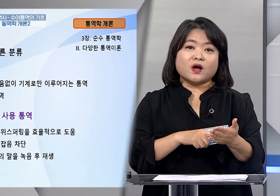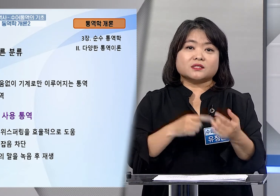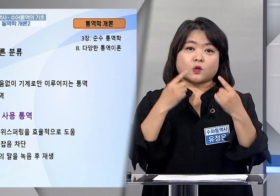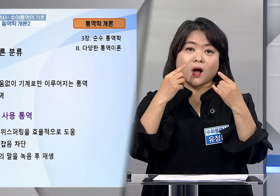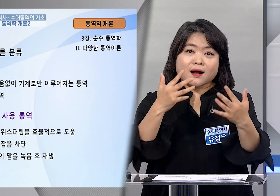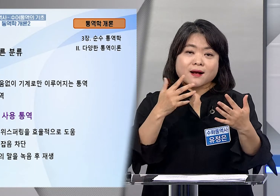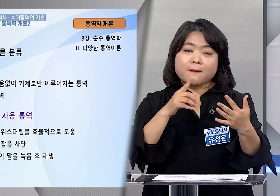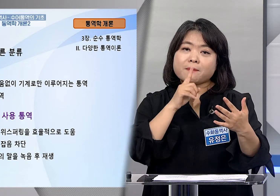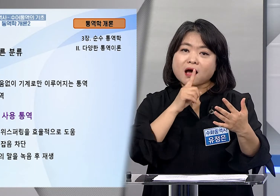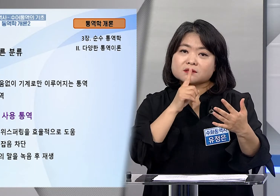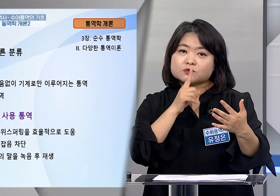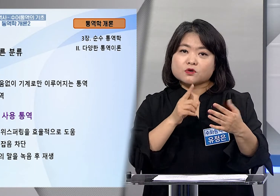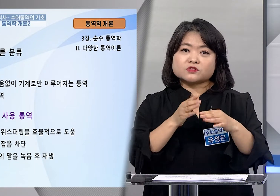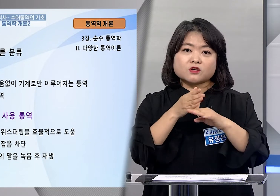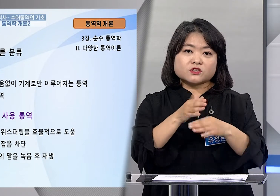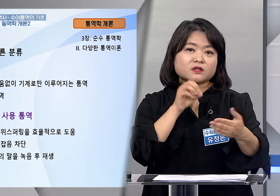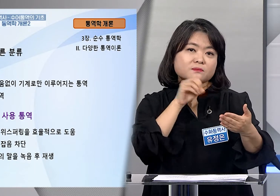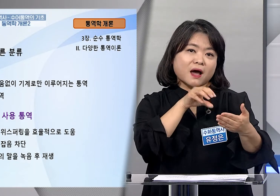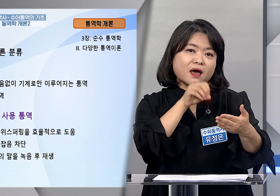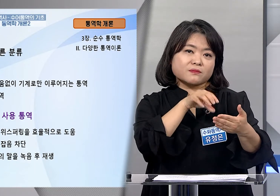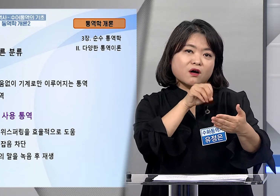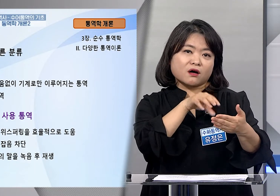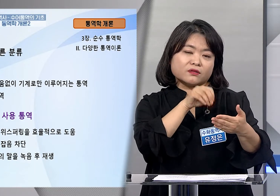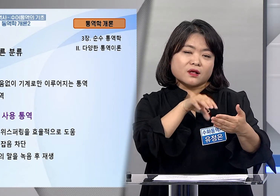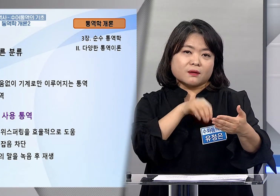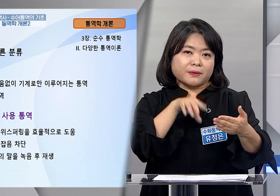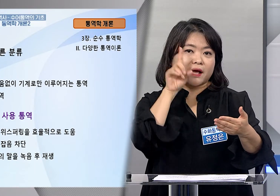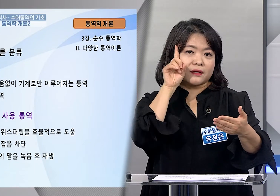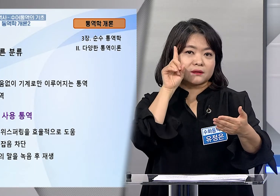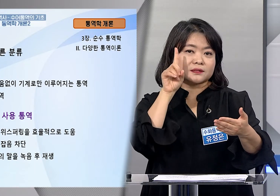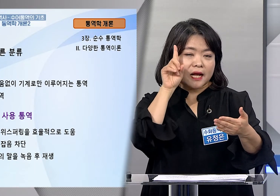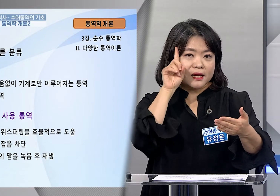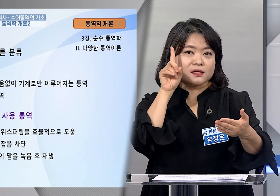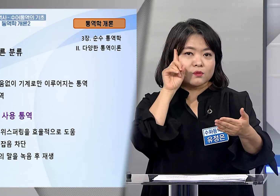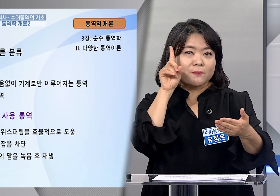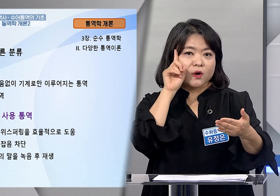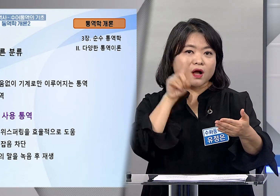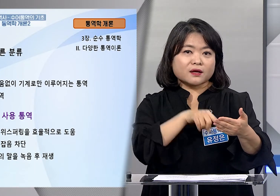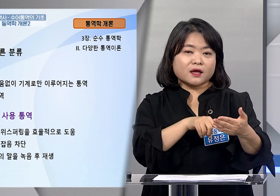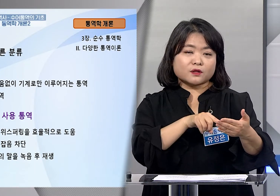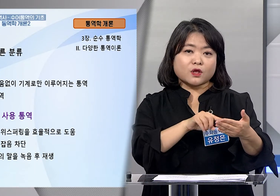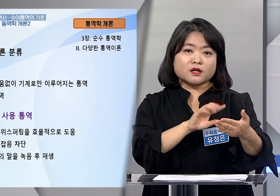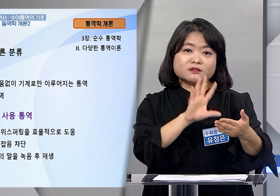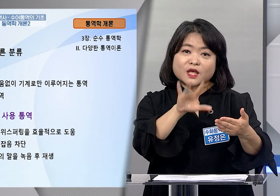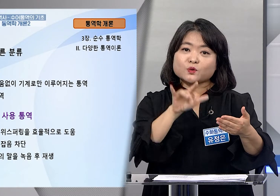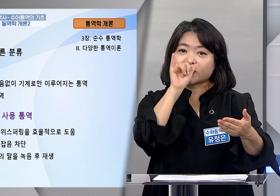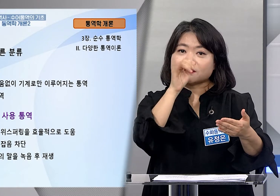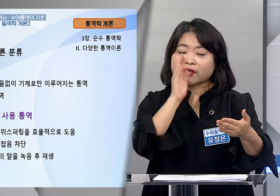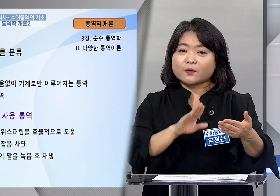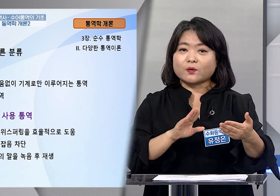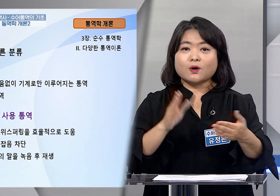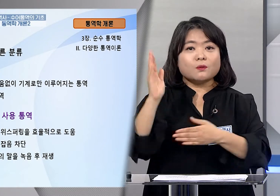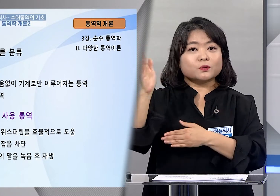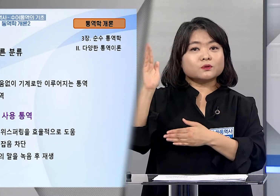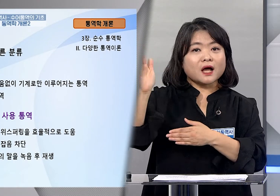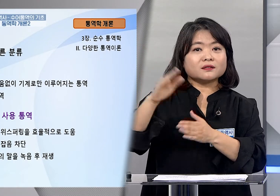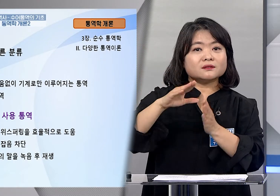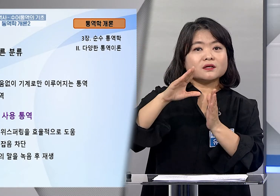정확한 발음으로 천천히 말하면 배 잘 완벽하게 될 때도 있는데요. 보통 강연회